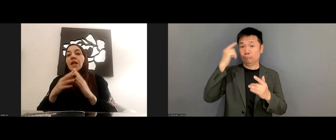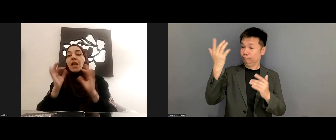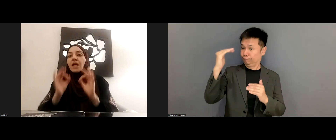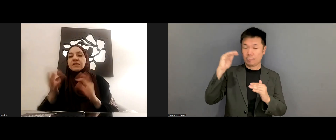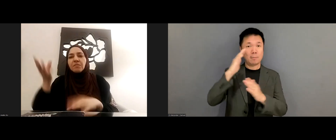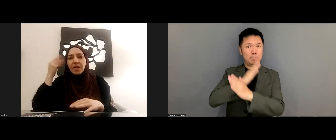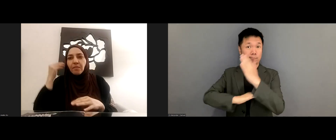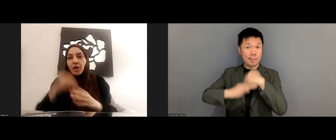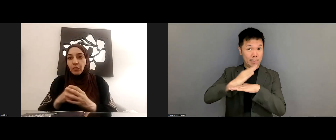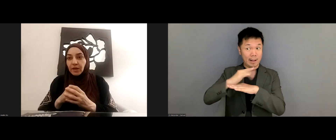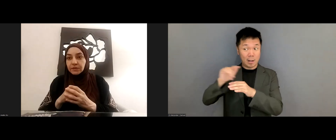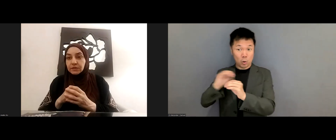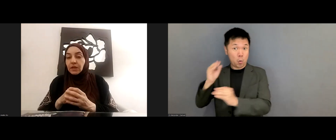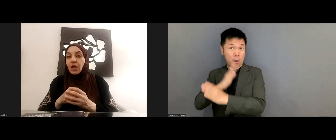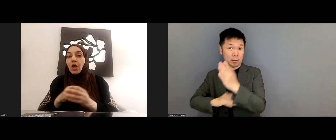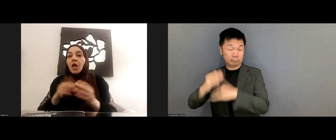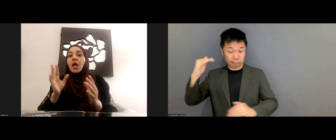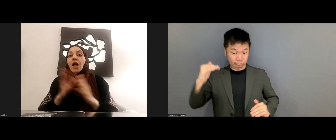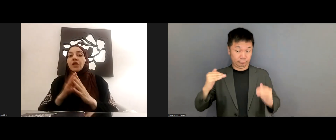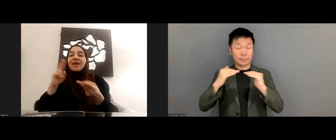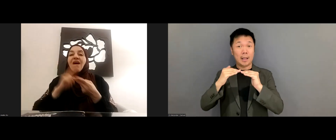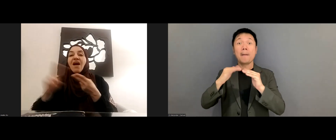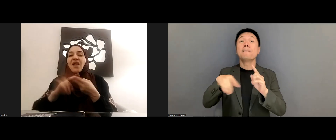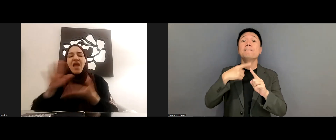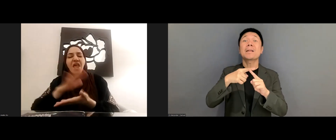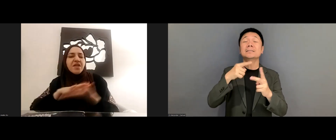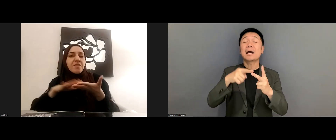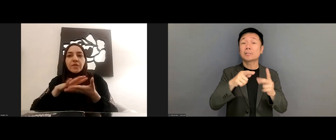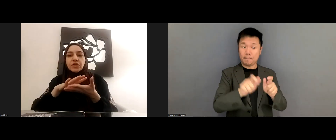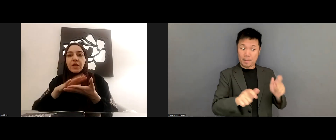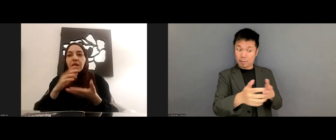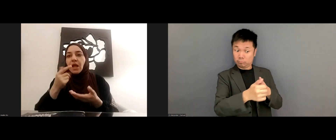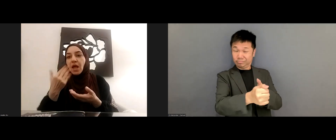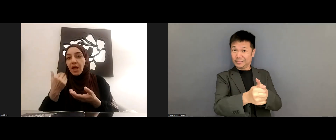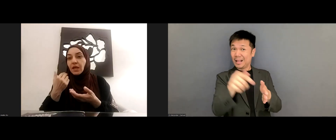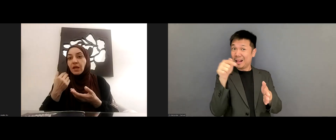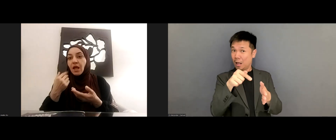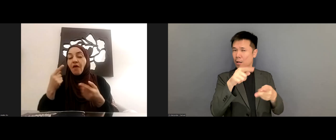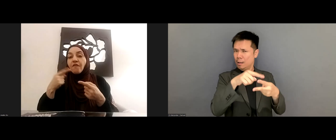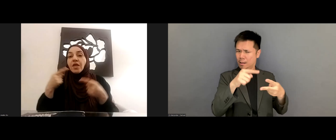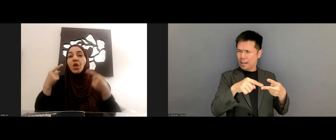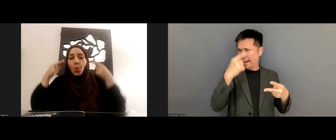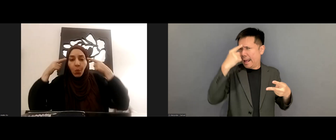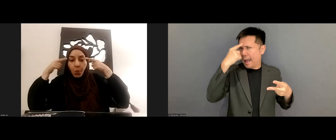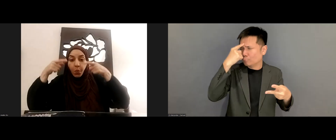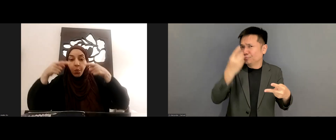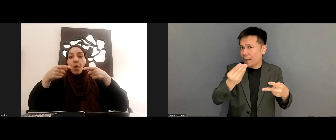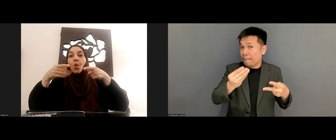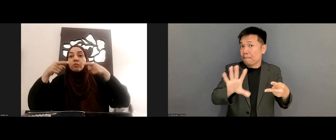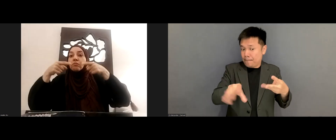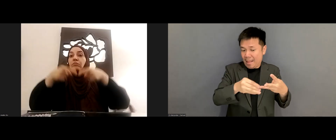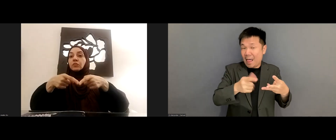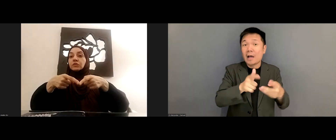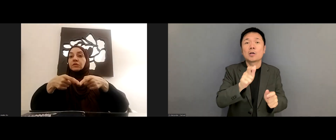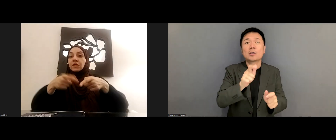بشكل also عام في legal العمل الإنساني في حالات representation الأزمات. and هلا how to مثل ما deal حكينا with تقاطعت أهدافنا مع with أهداف persons with الحكومة. disabilities in times of اجتمعنا مرة